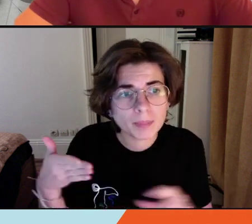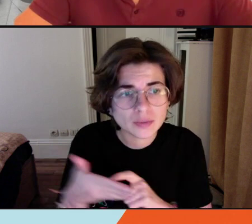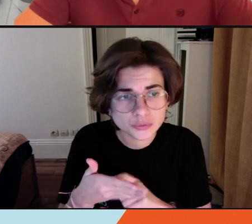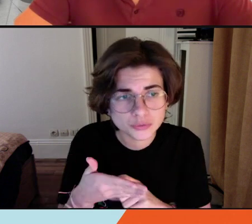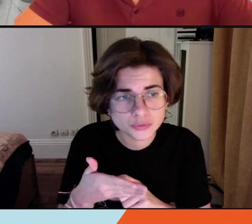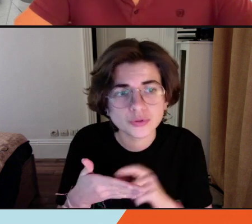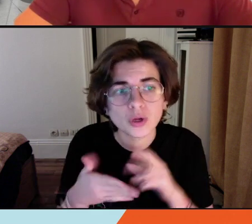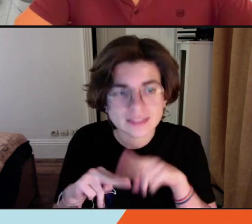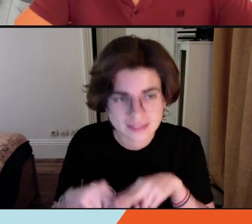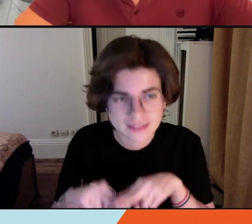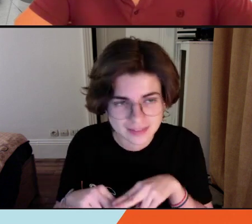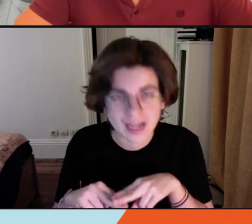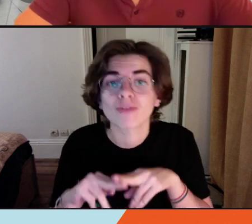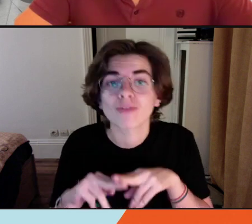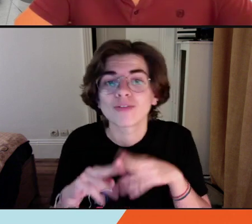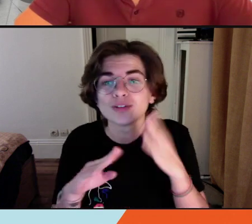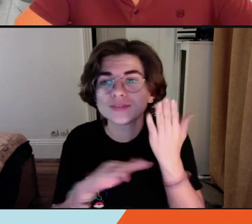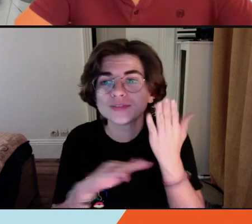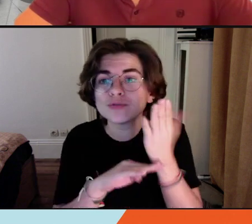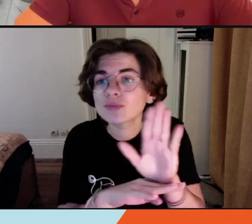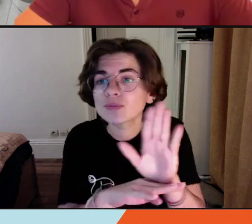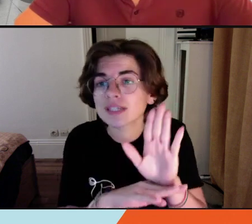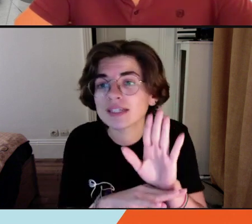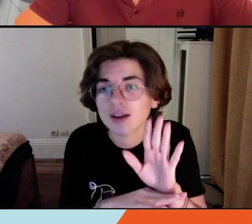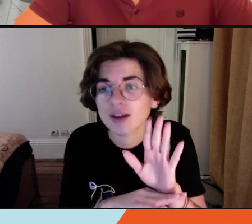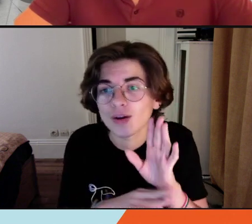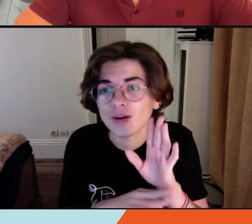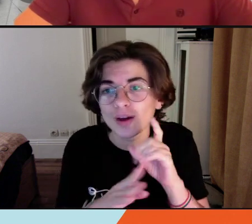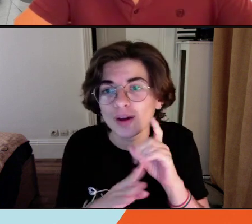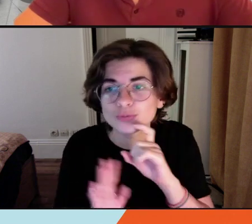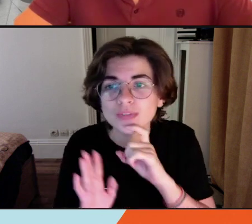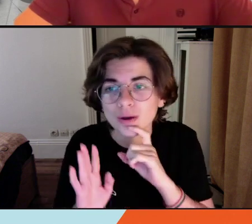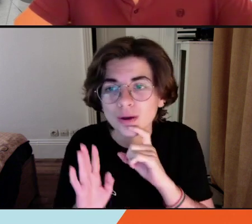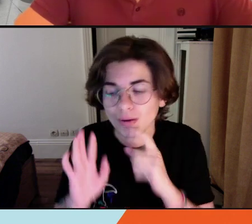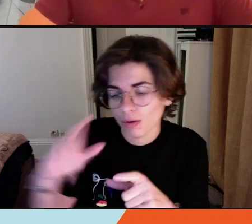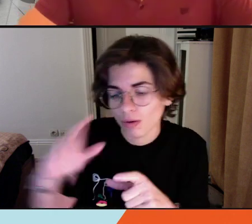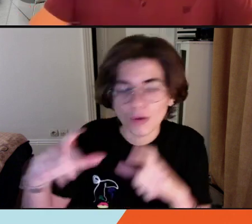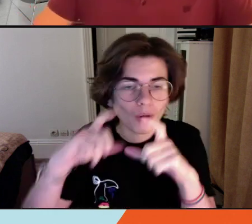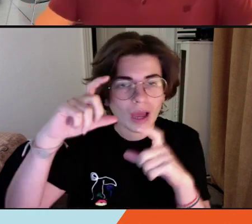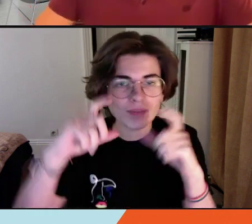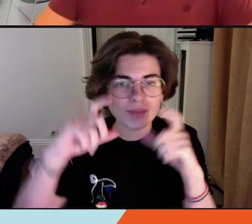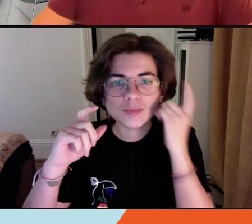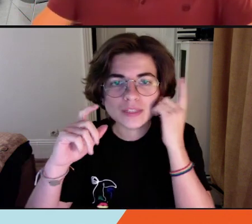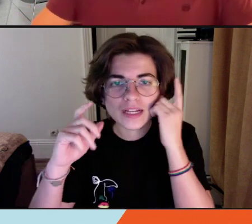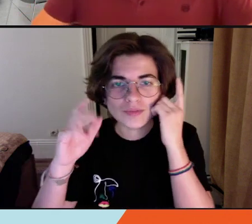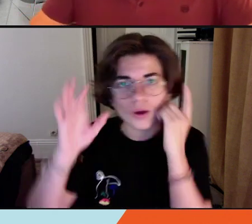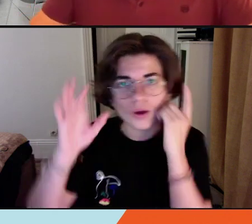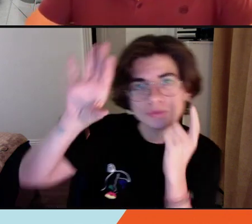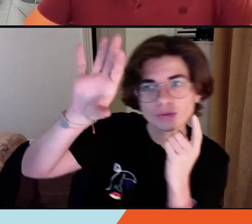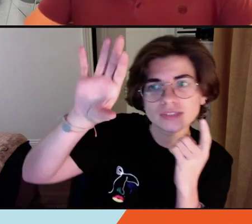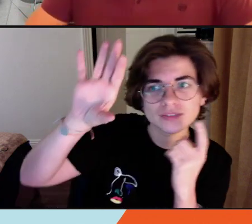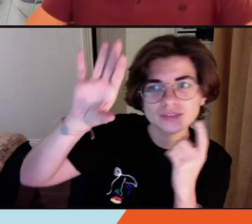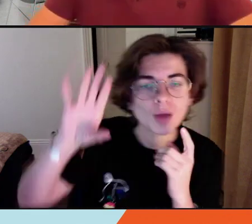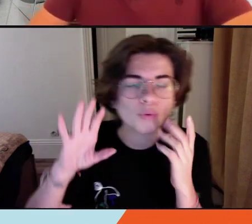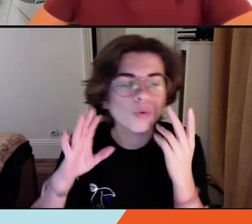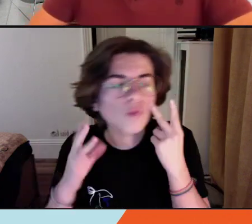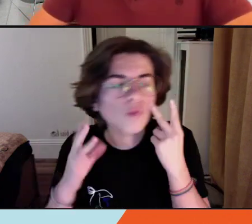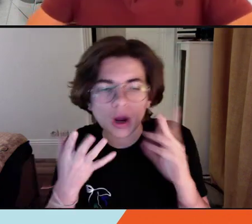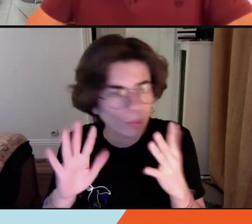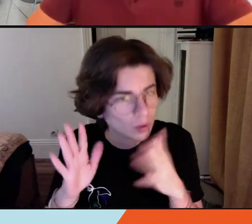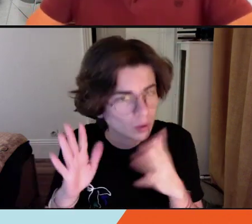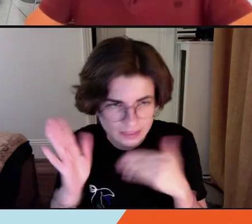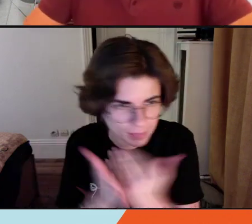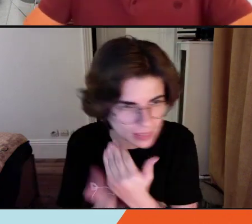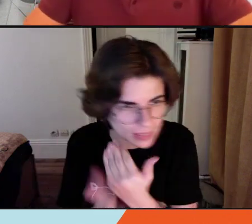le S. Alors, je vais vous montrer tout à l'heure avec mon téléphone vite fait pour Mhm. voir comment ça se